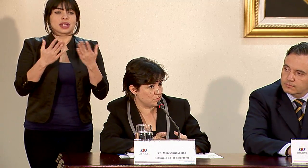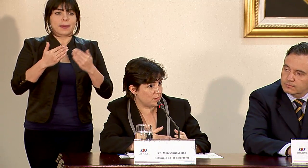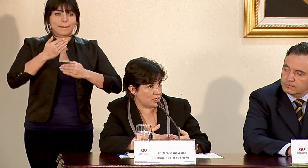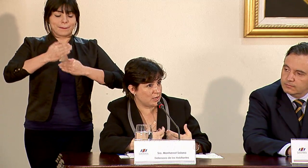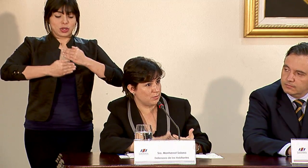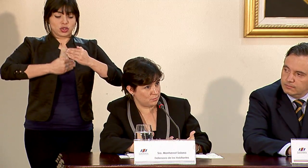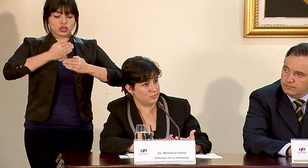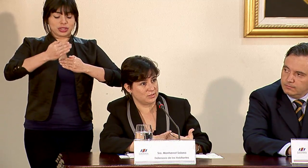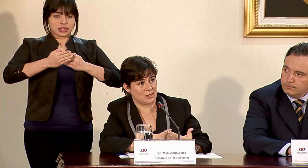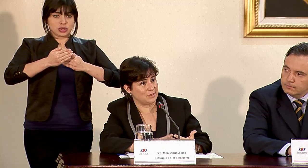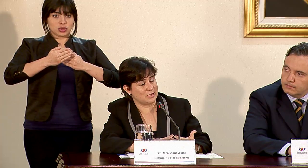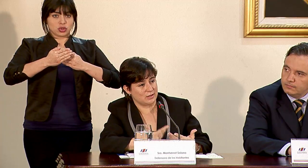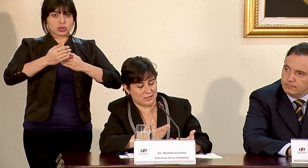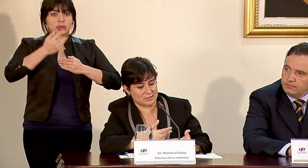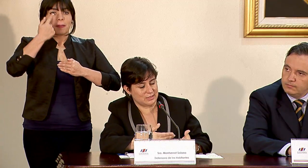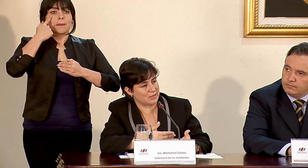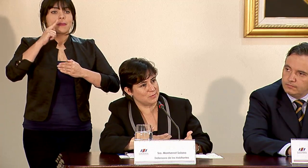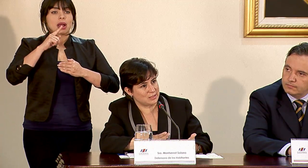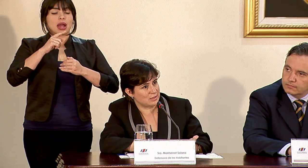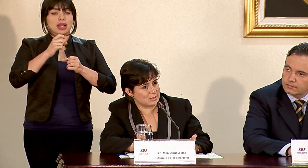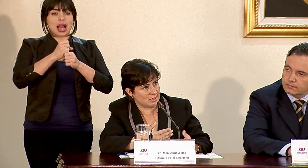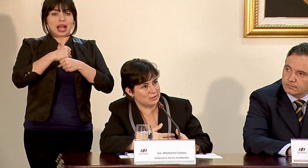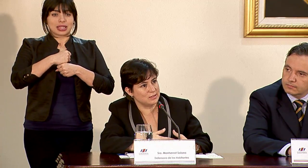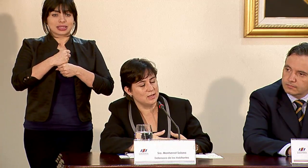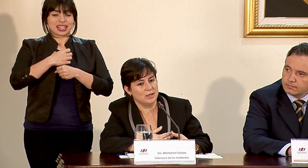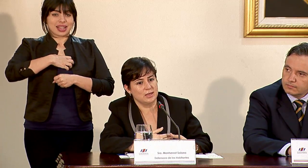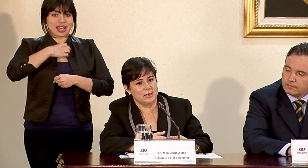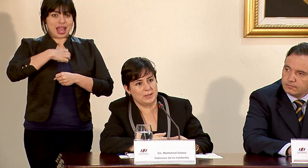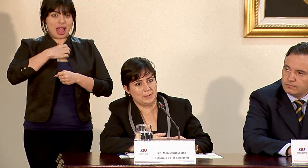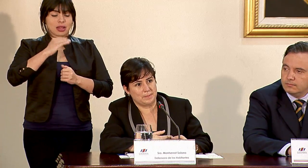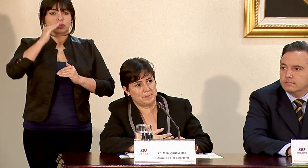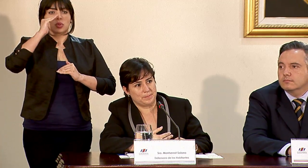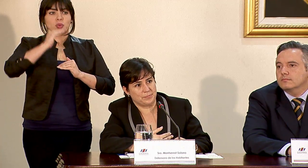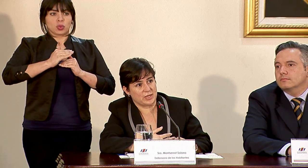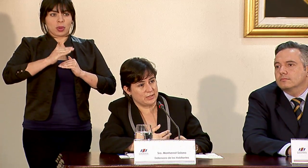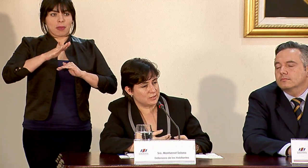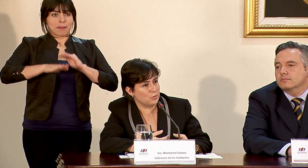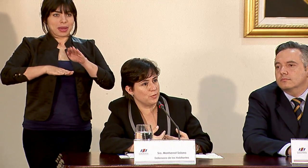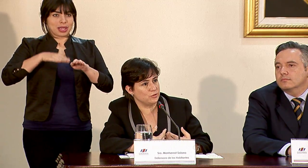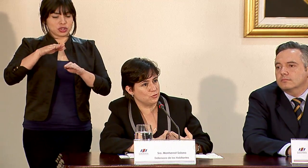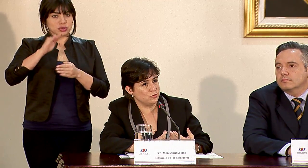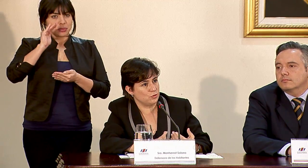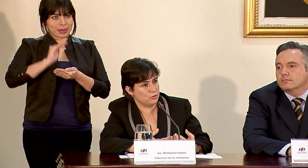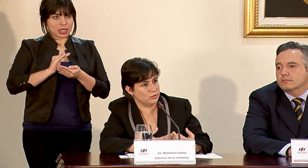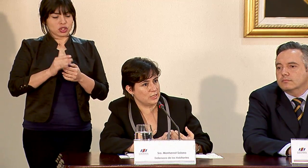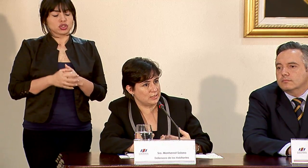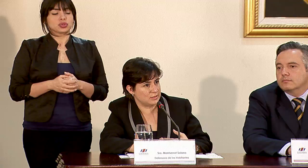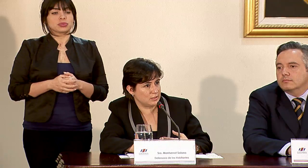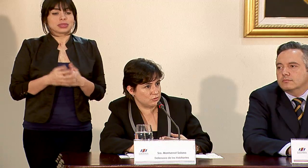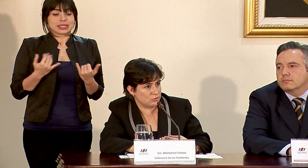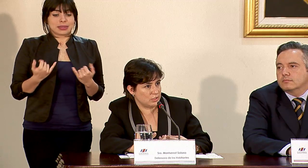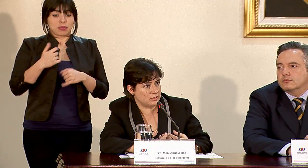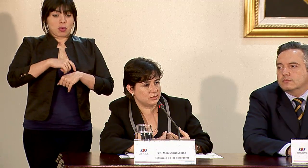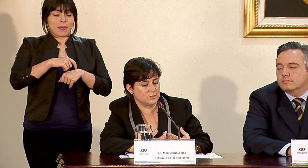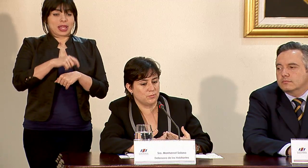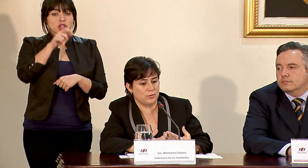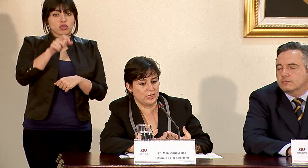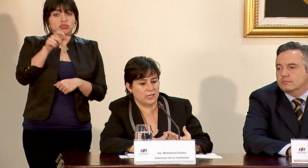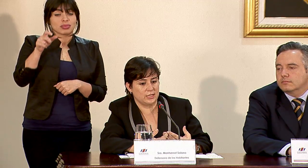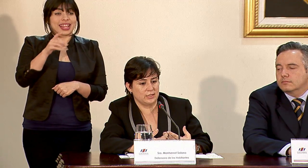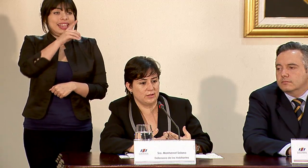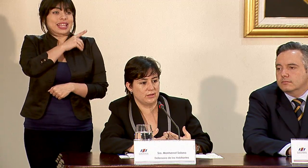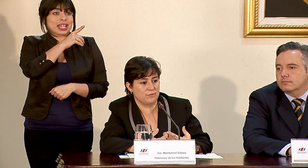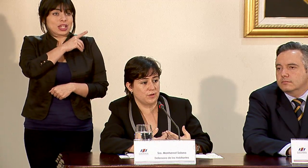para hacer el trámite de las quejas. En este momento, los y las directoras